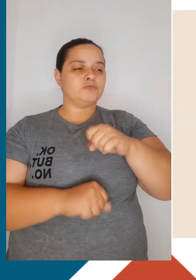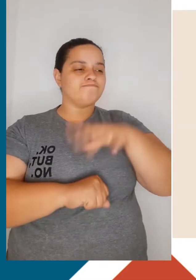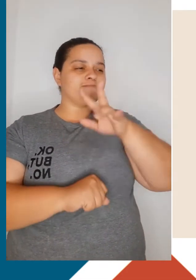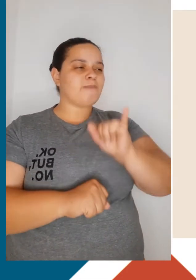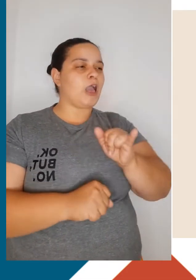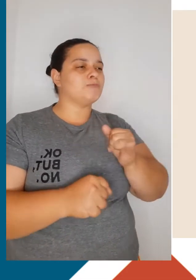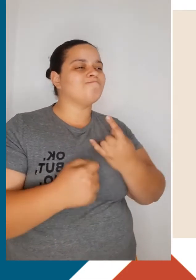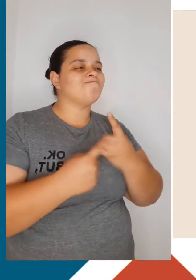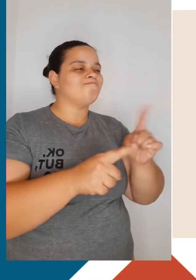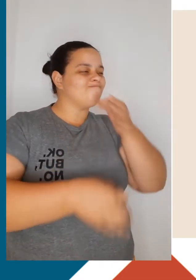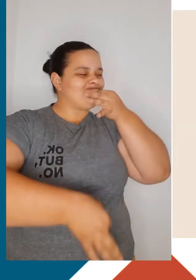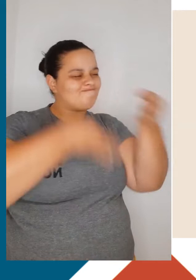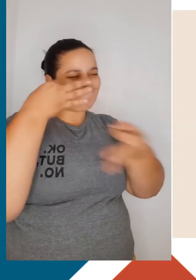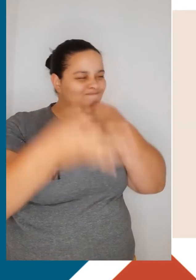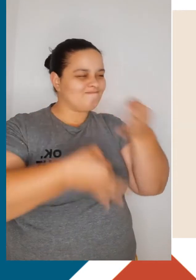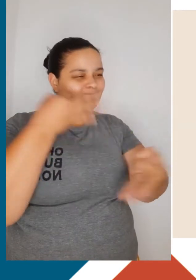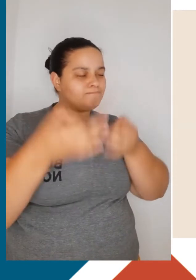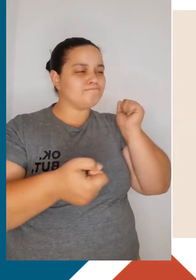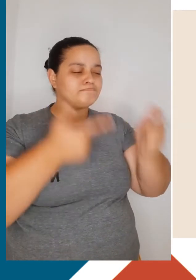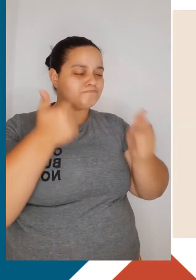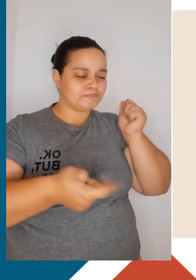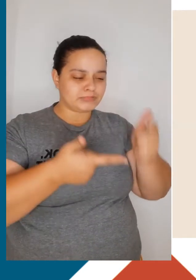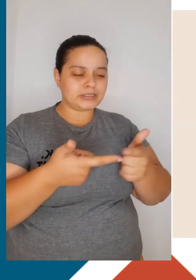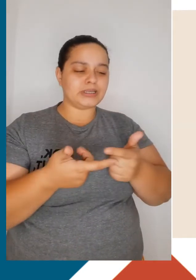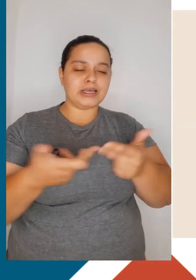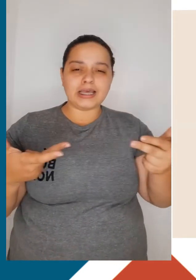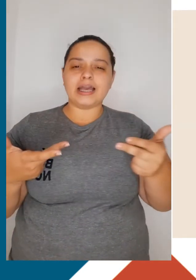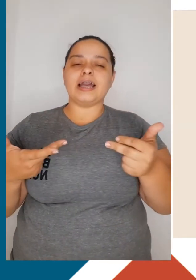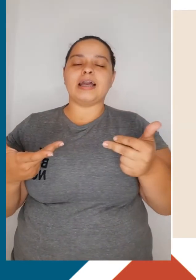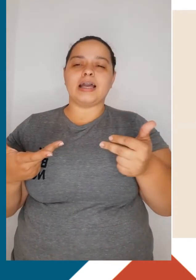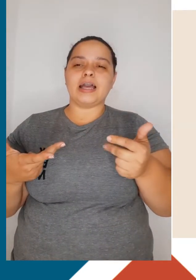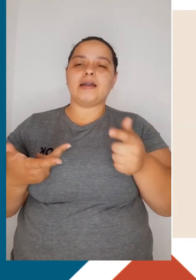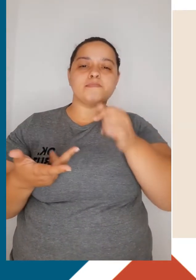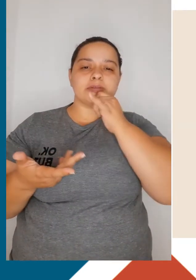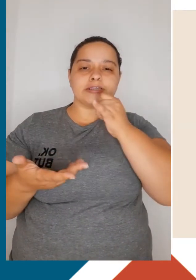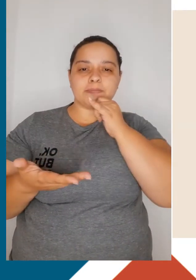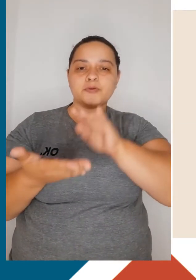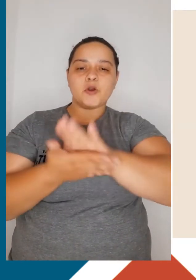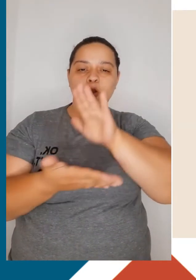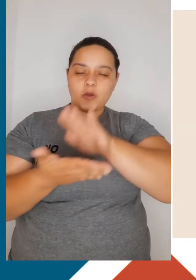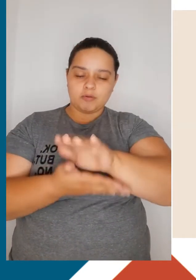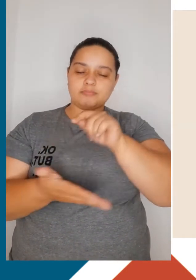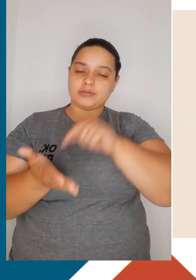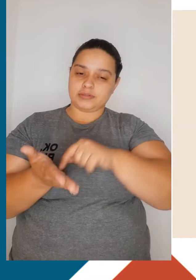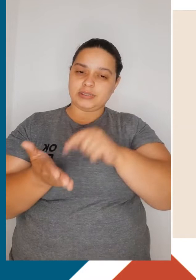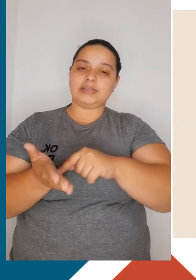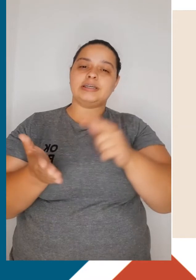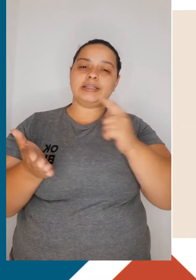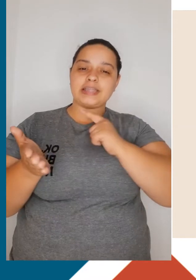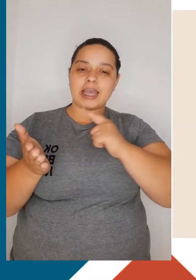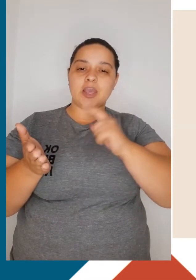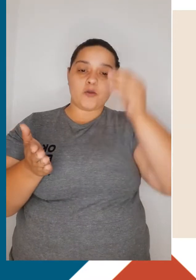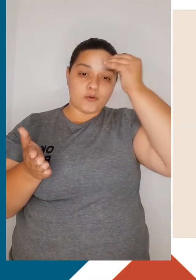e uma dessas críticas está presente na enciclopédia. A ideia de publicar uma obra que reunia todo o